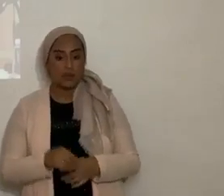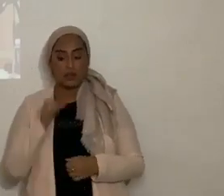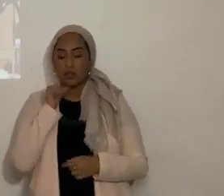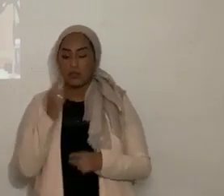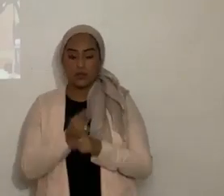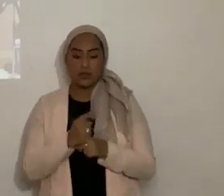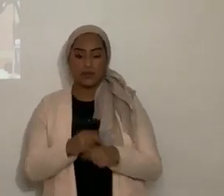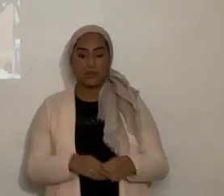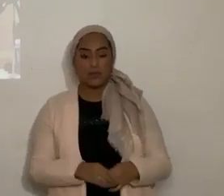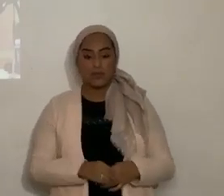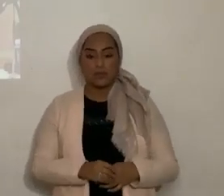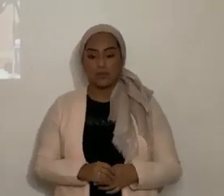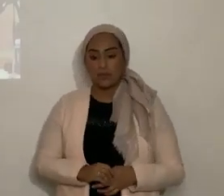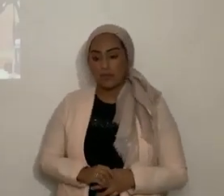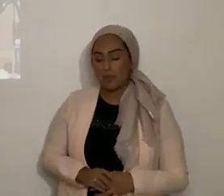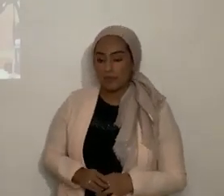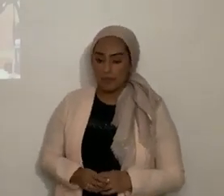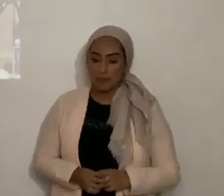está bien.